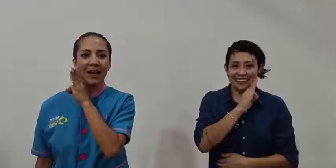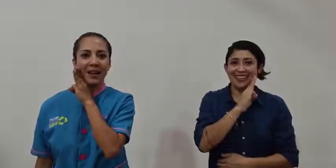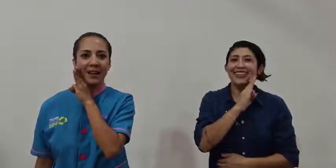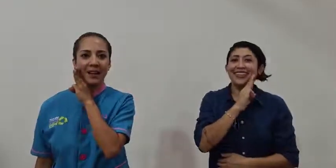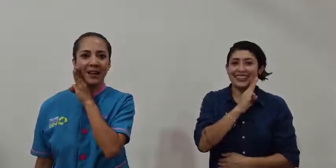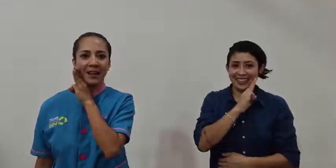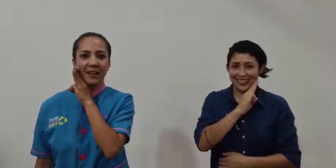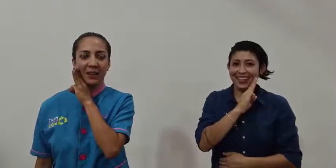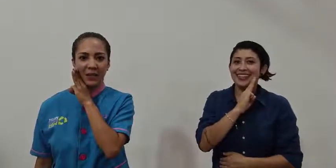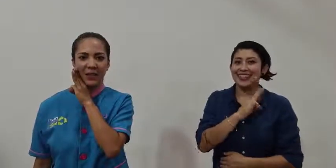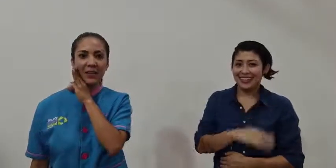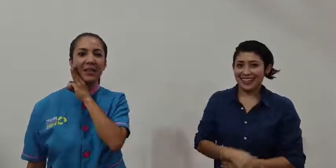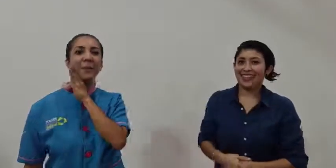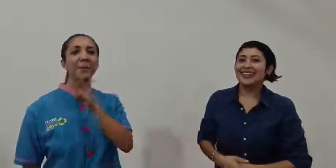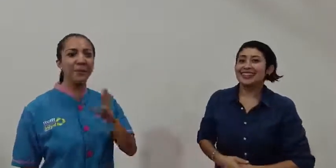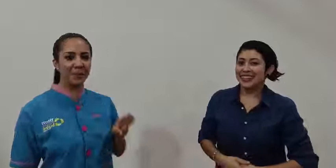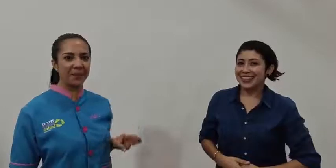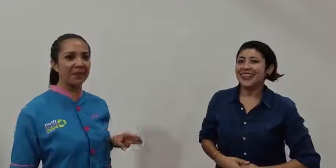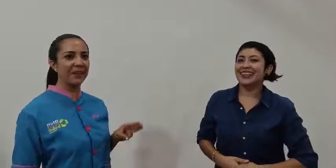mamá, Mamá, ok,